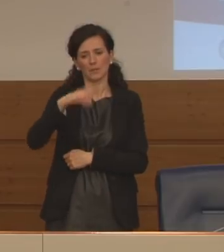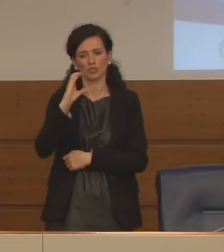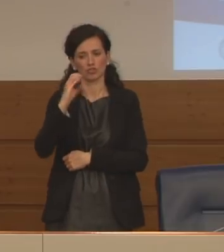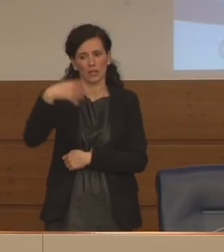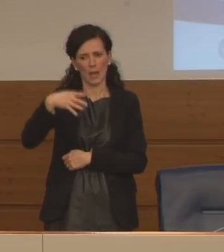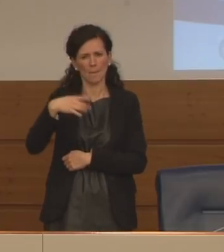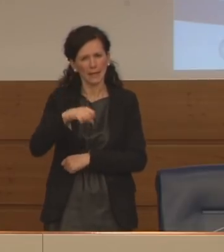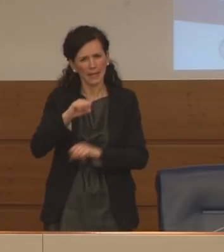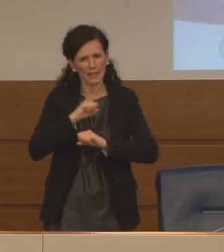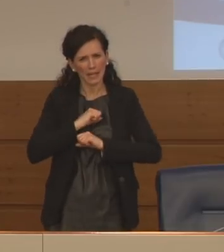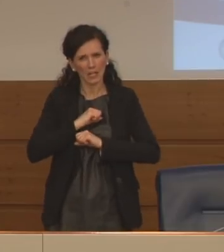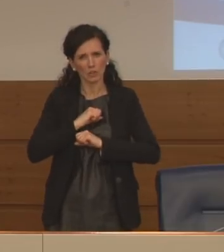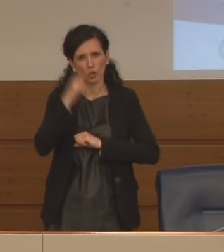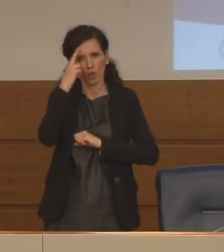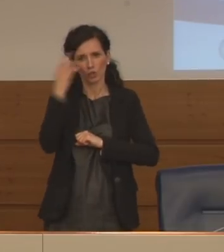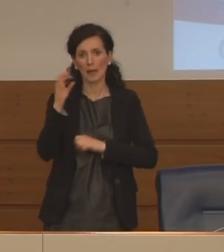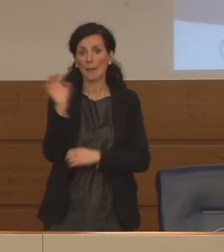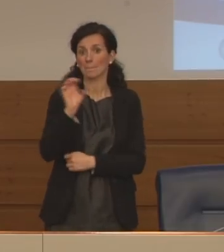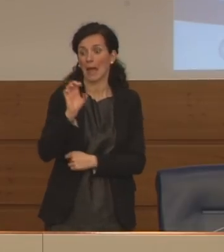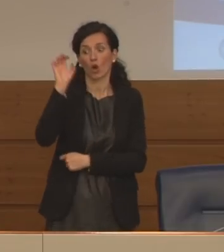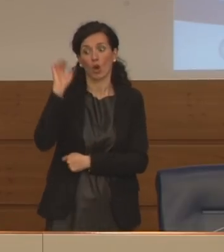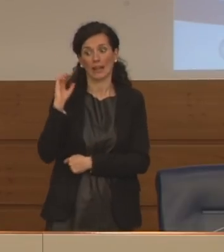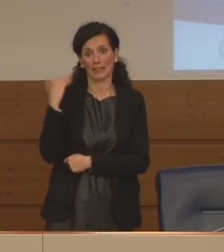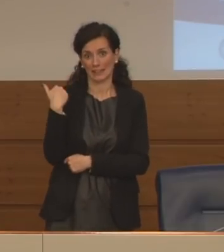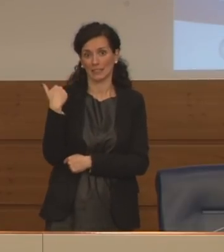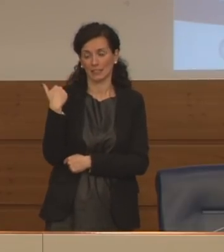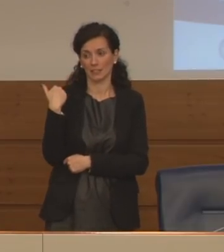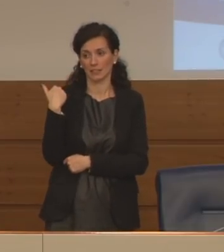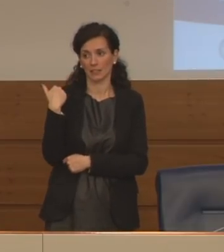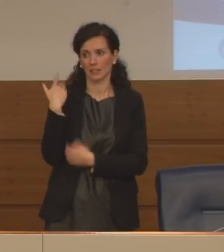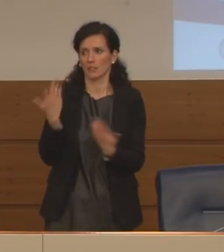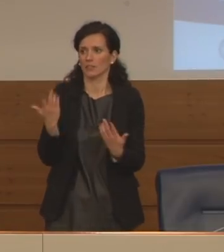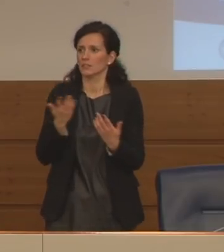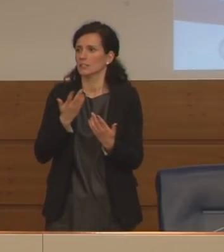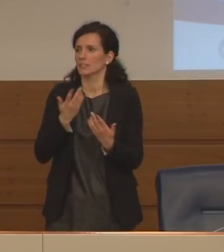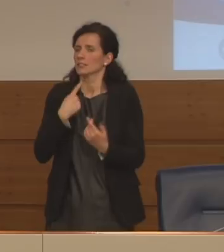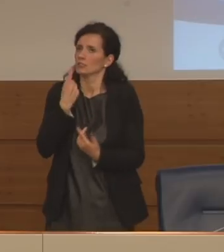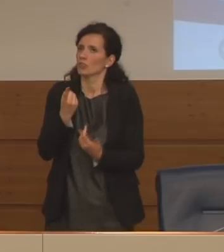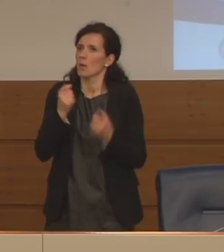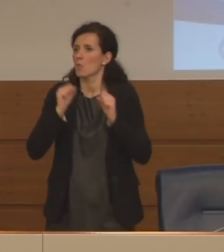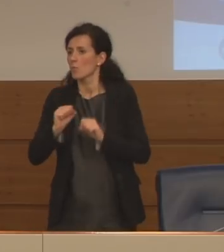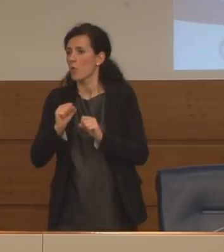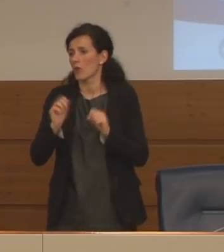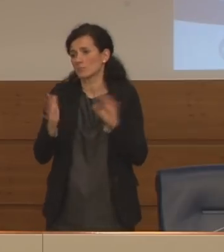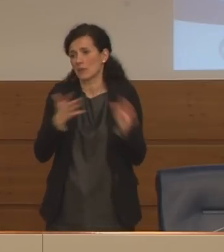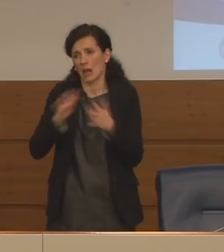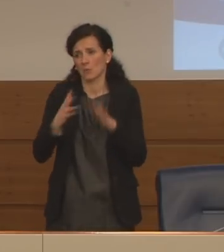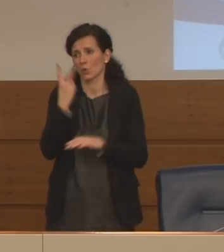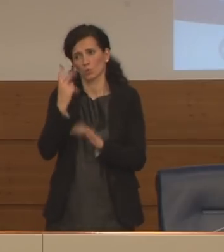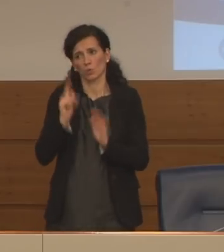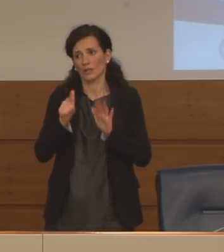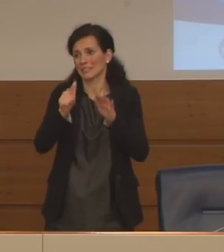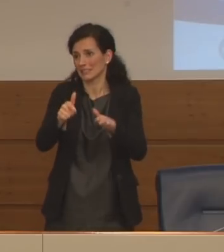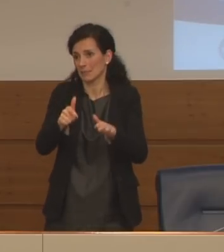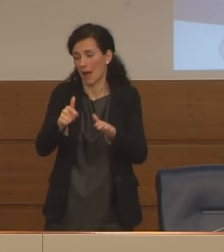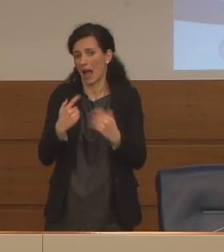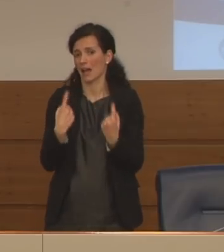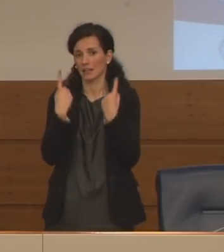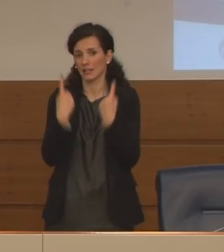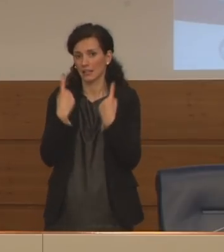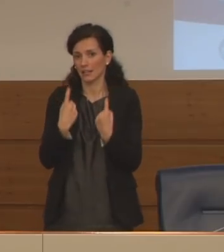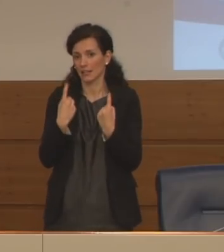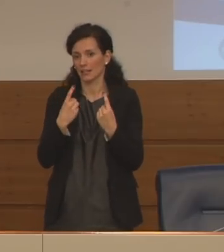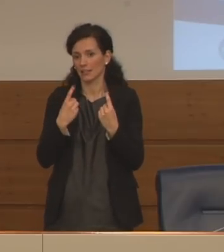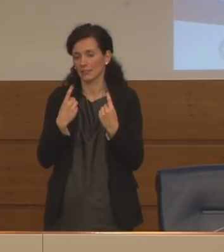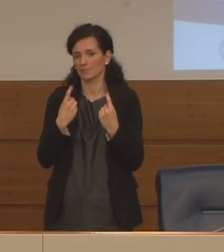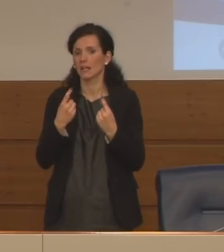sera beh mi ricordo quindi diciamo che dobbiamo aspettare per lo meno due settimane per fare un minimo di